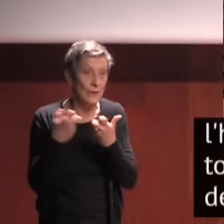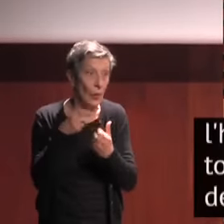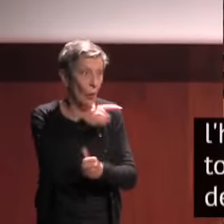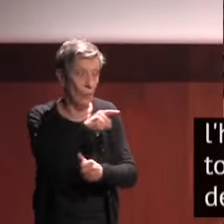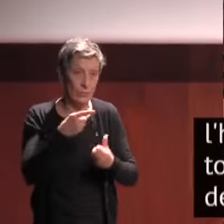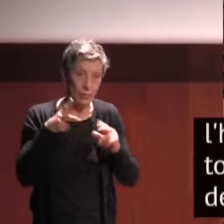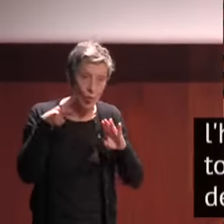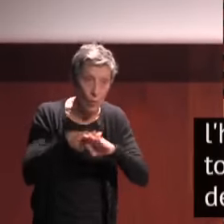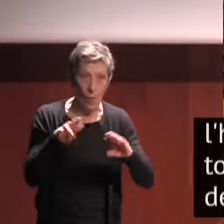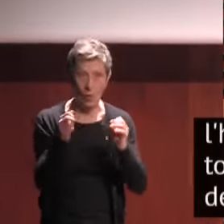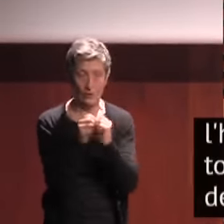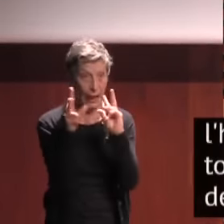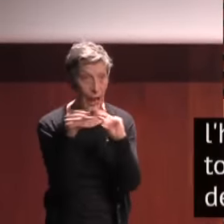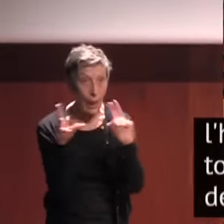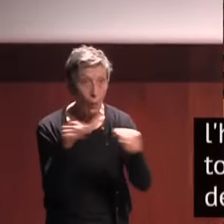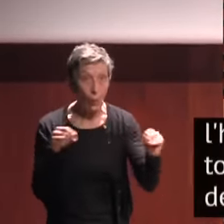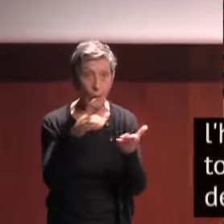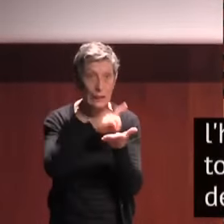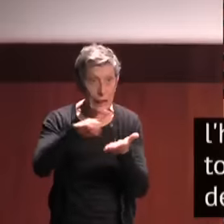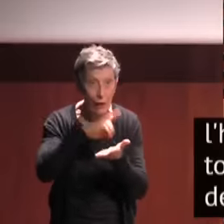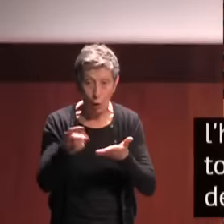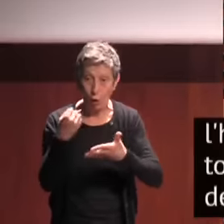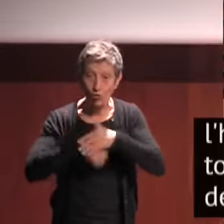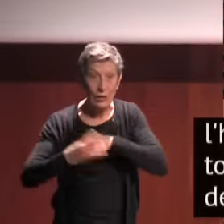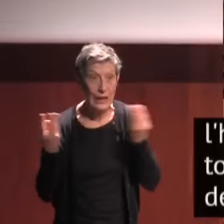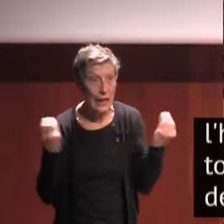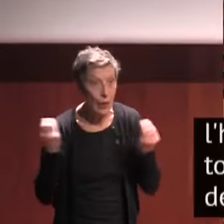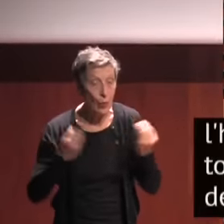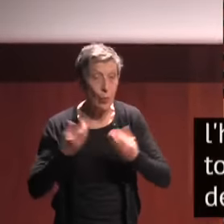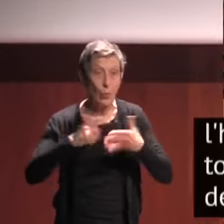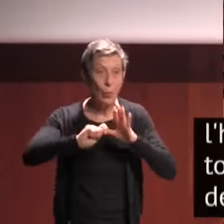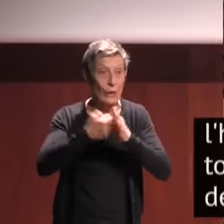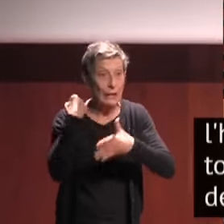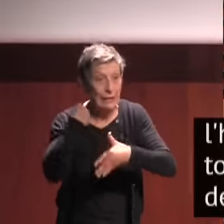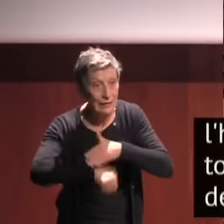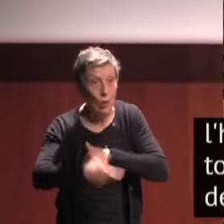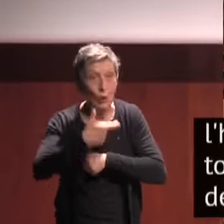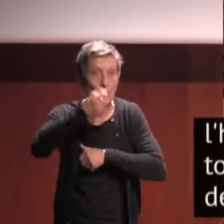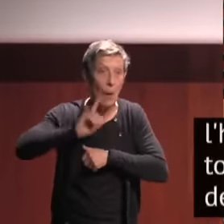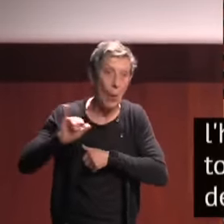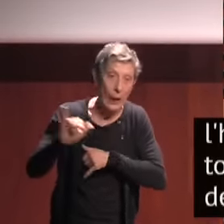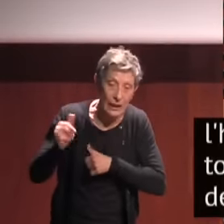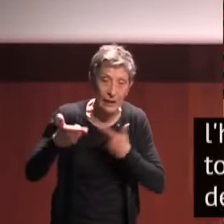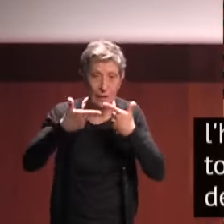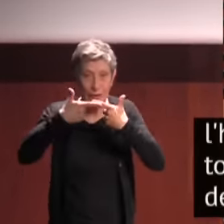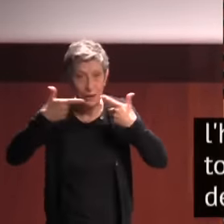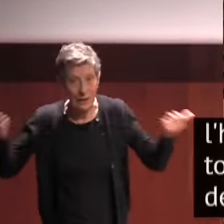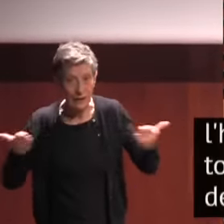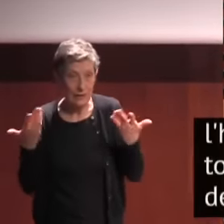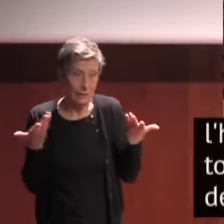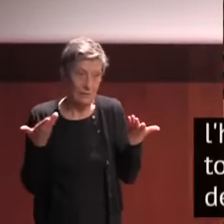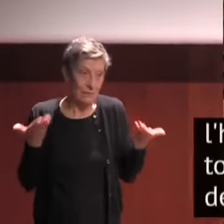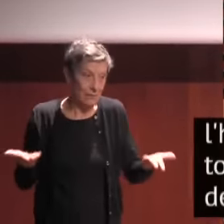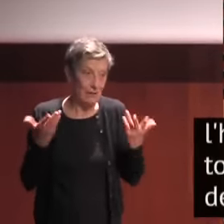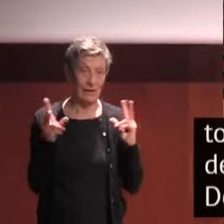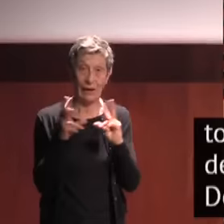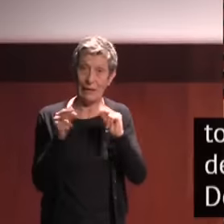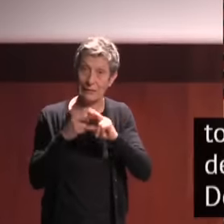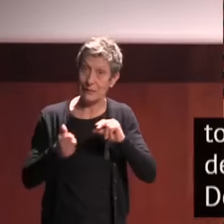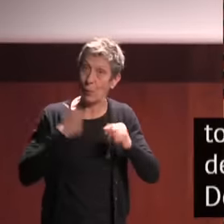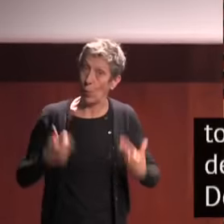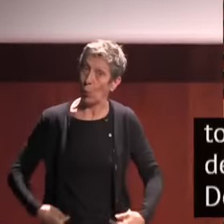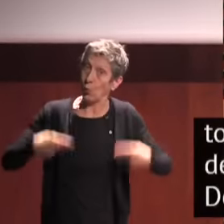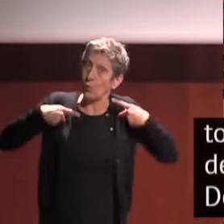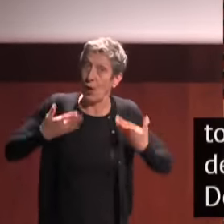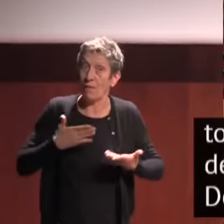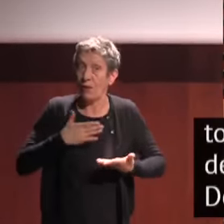de Deloge, d'où il vient, d'où il est né, quelle est la date de sa naissance, ses parents, etc. Les récits autobiographiques qui commencent en